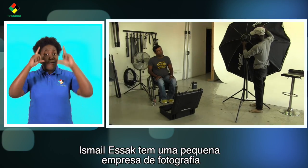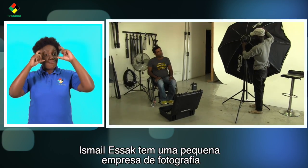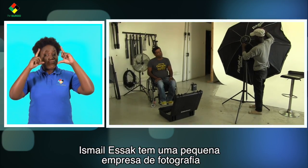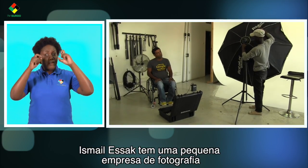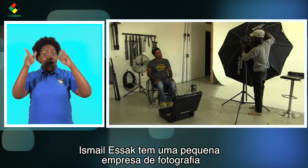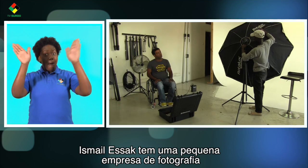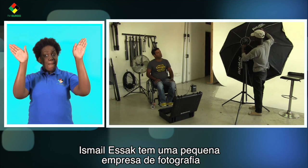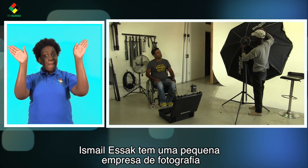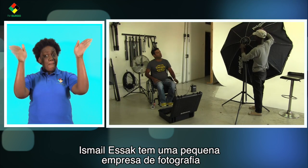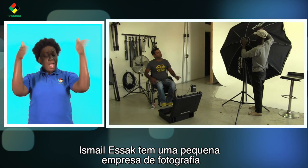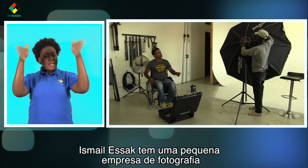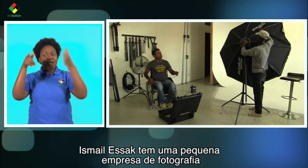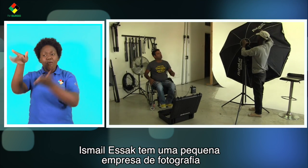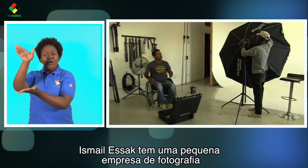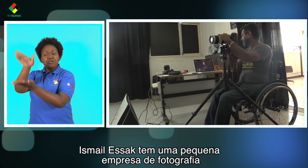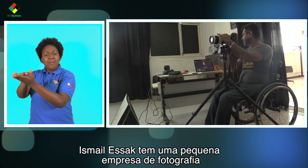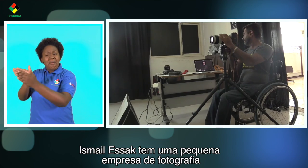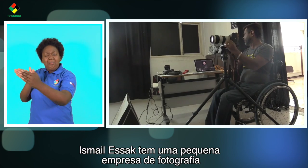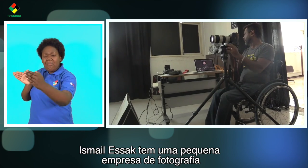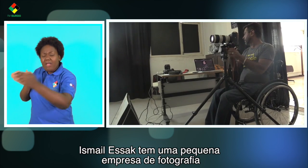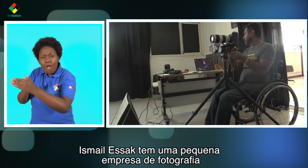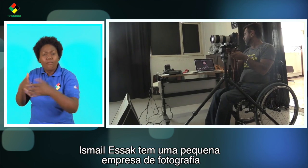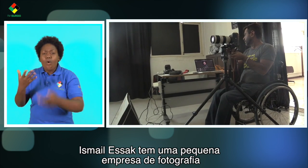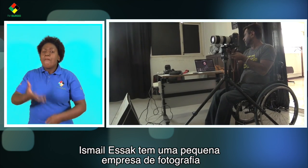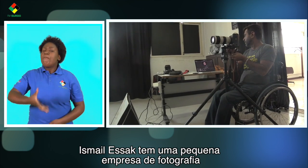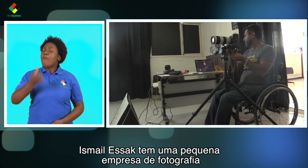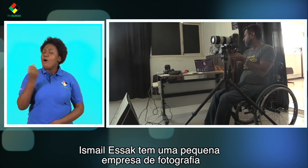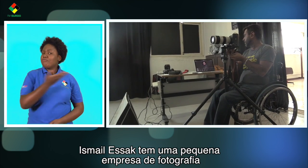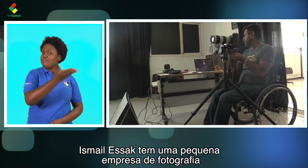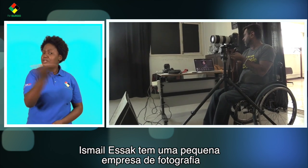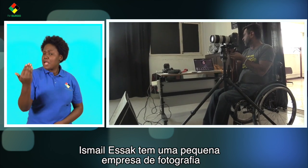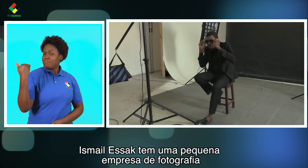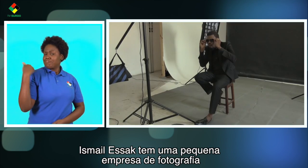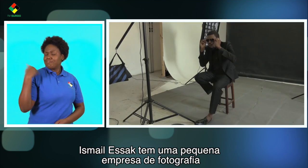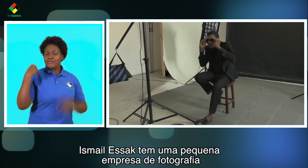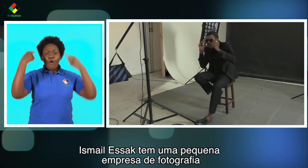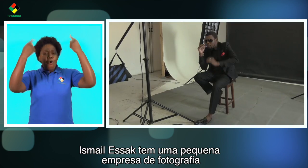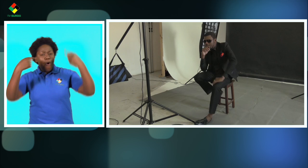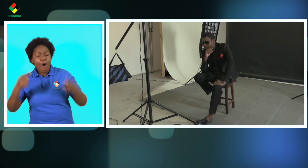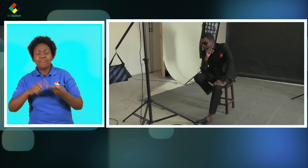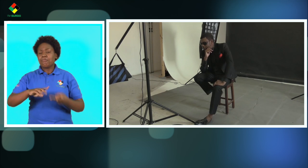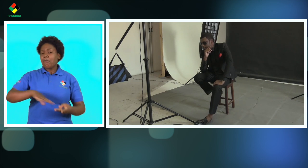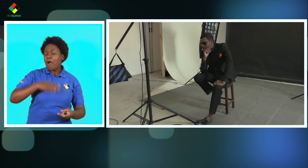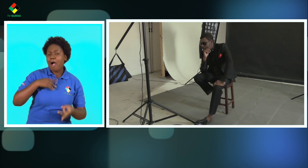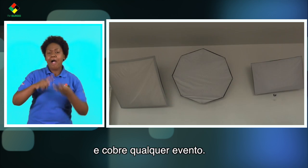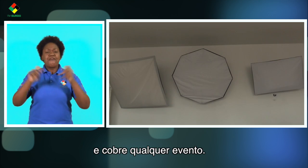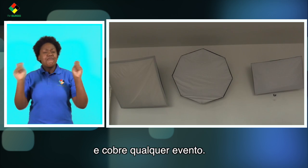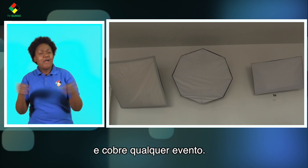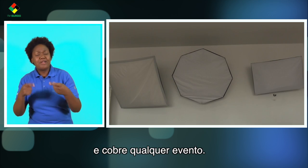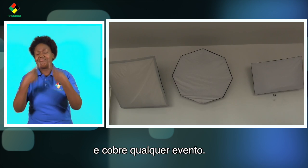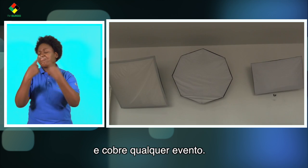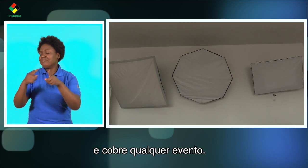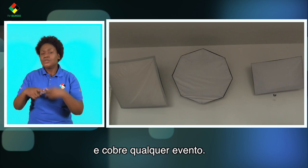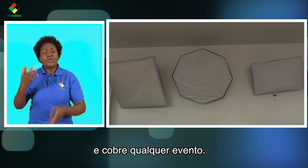Ismael Esaac tem uma pequena empresa de fotografia e